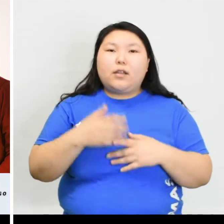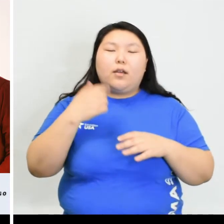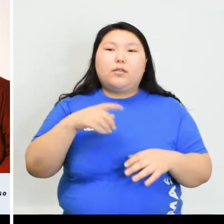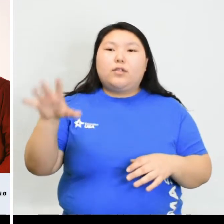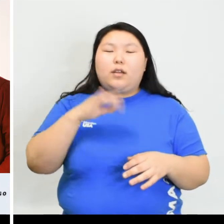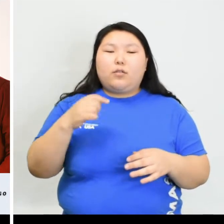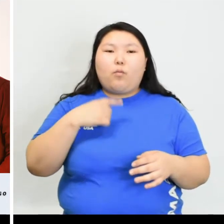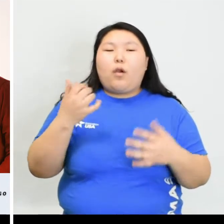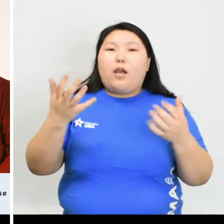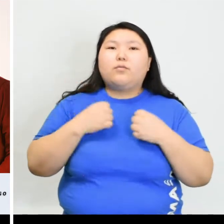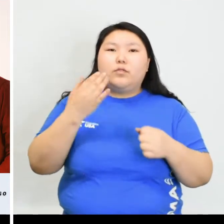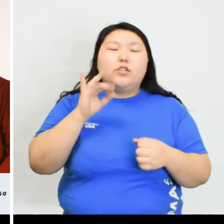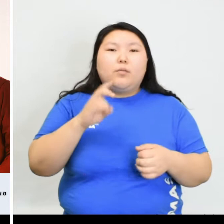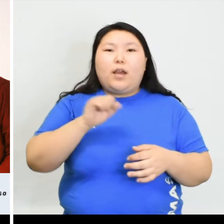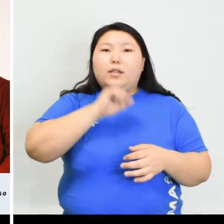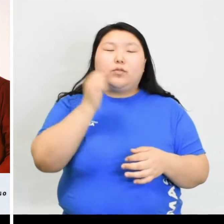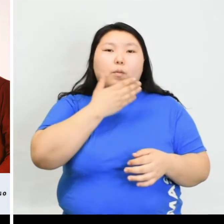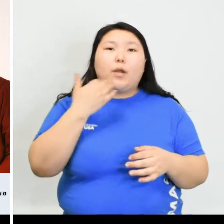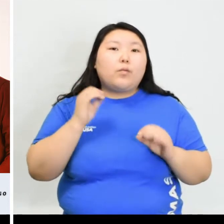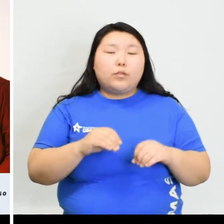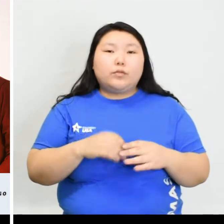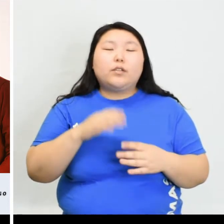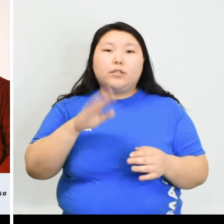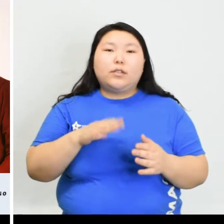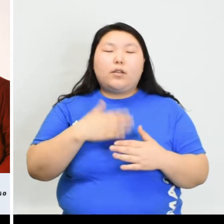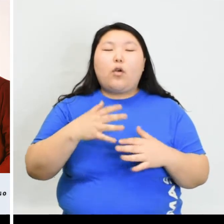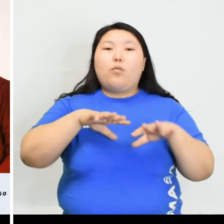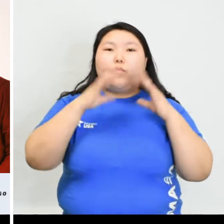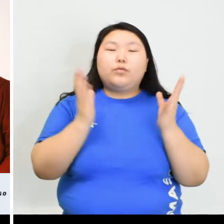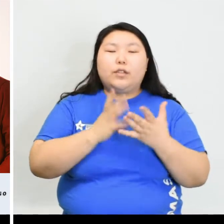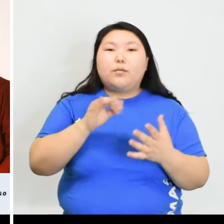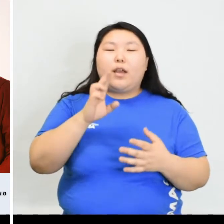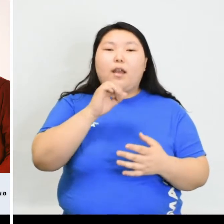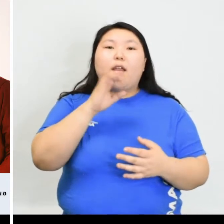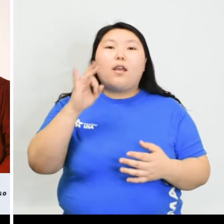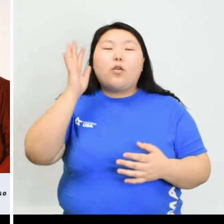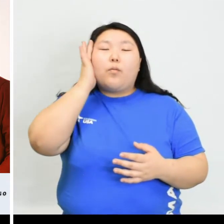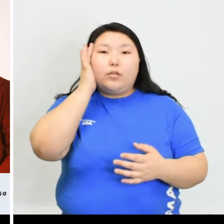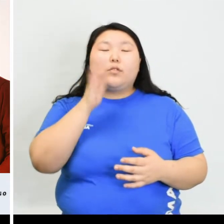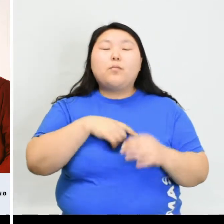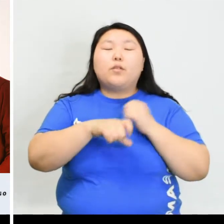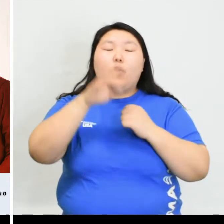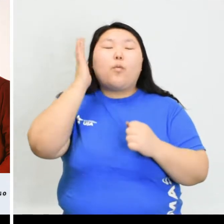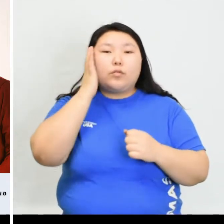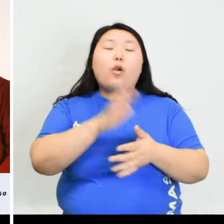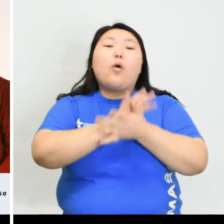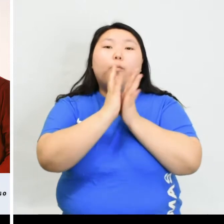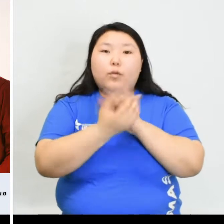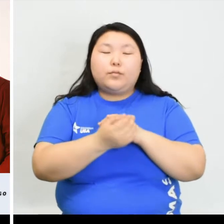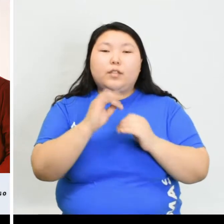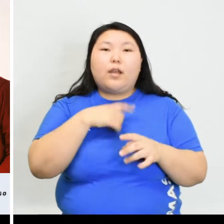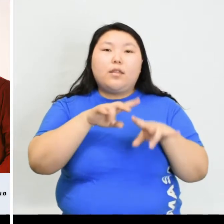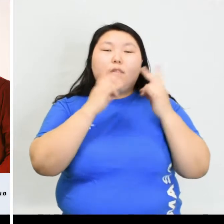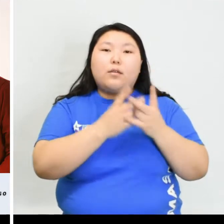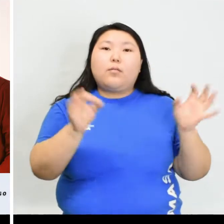хэдийн мөнгө авах тийм ямар ч тийм асуудал байхгүй болчих жоохгүй. Тэгэхээр бүгдээрээ бас карьер бод те мэрэгчлээ бод. Гэхдээ нийгэмгүй